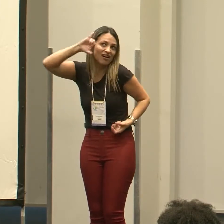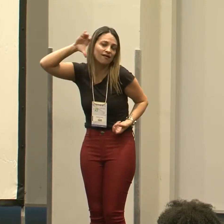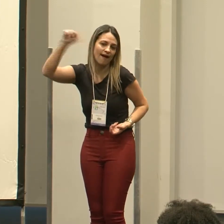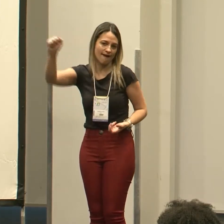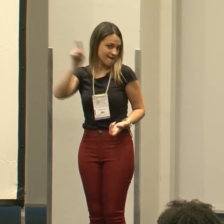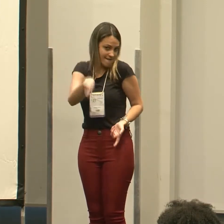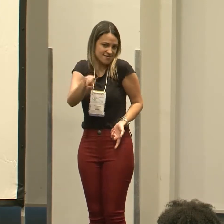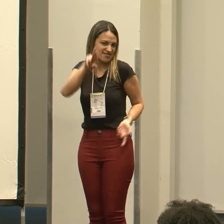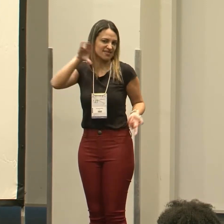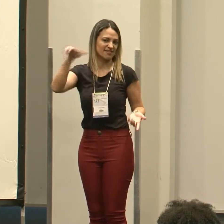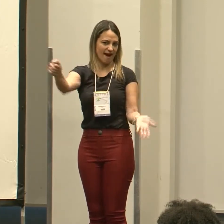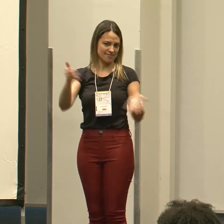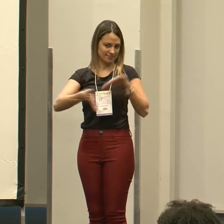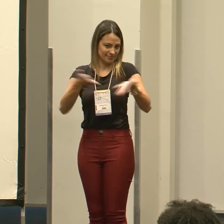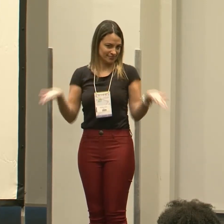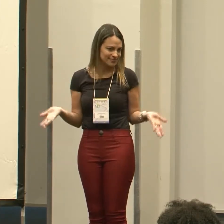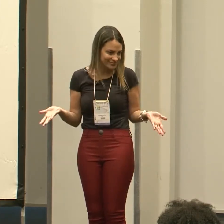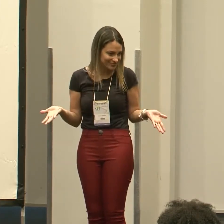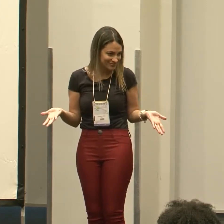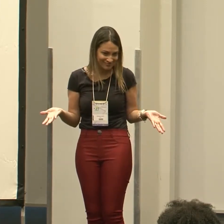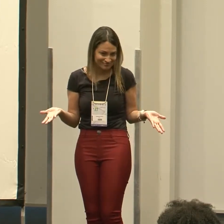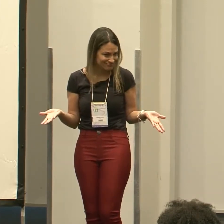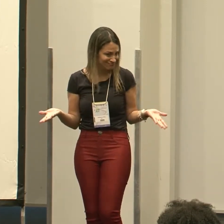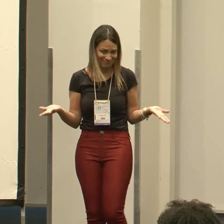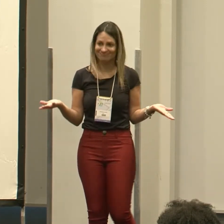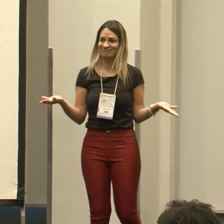língua rica, é uma língua rica.